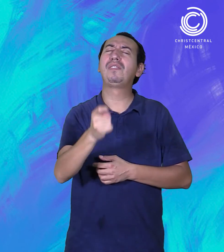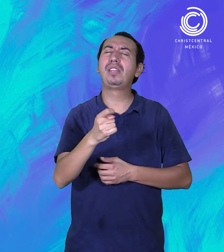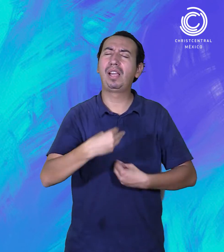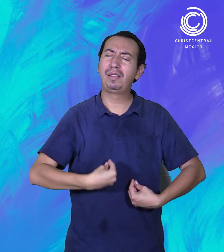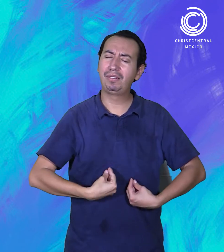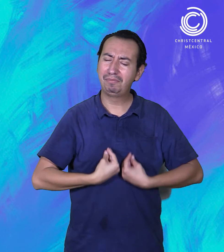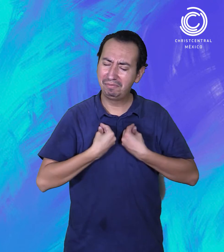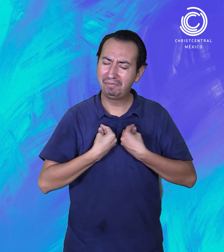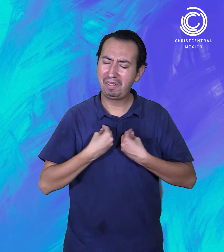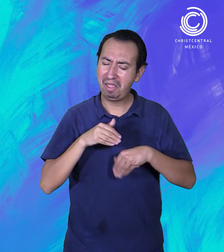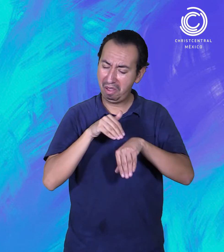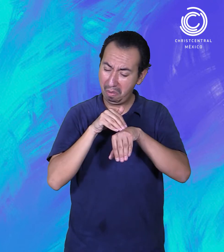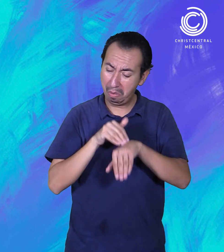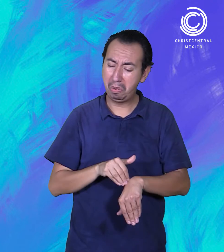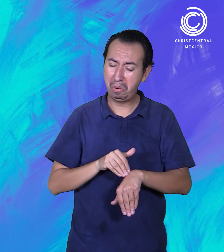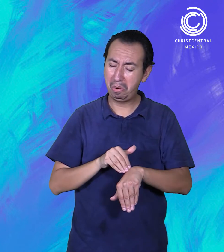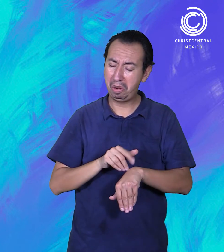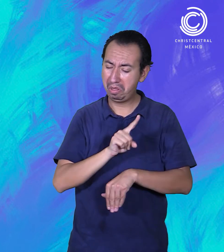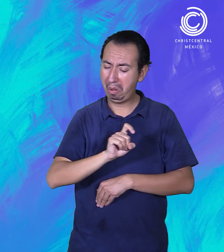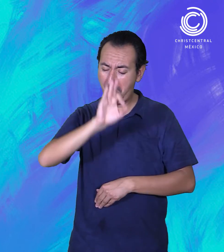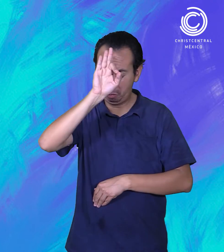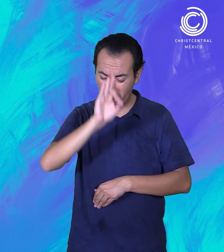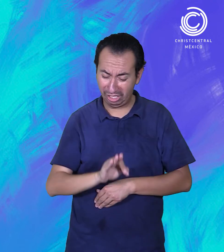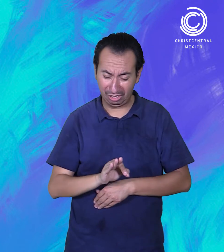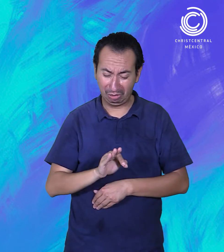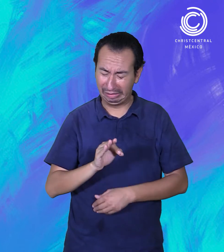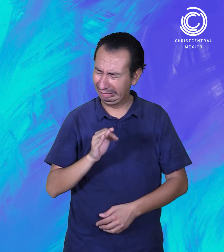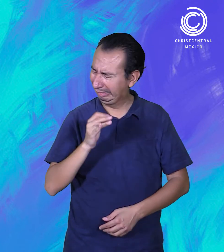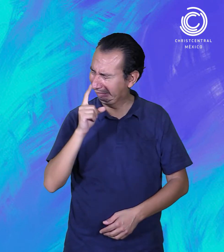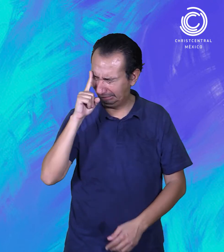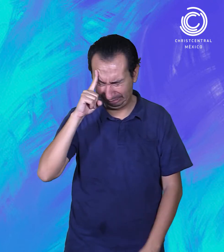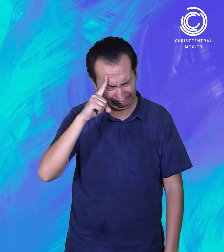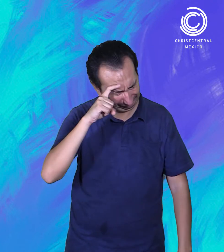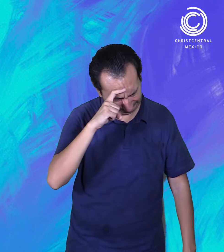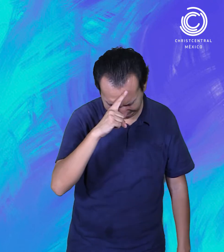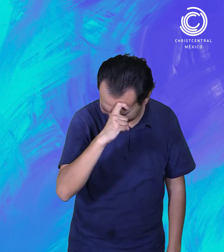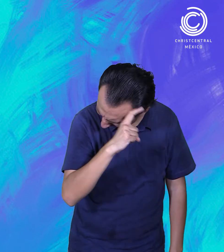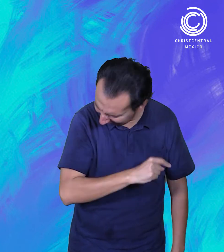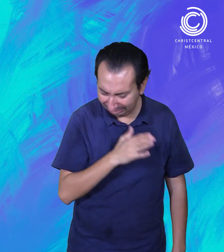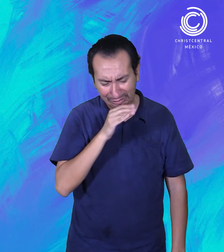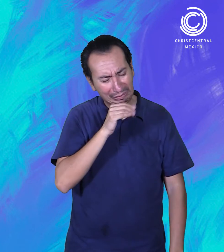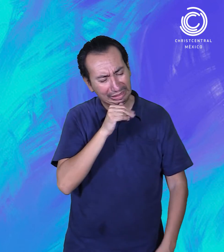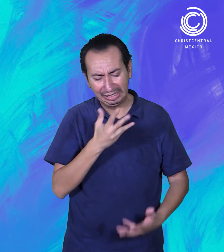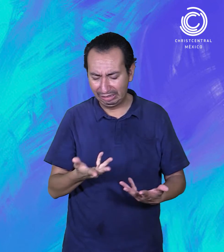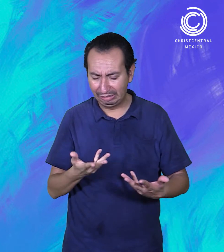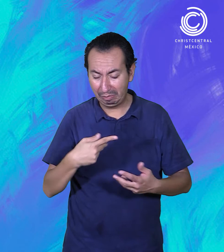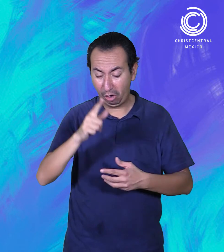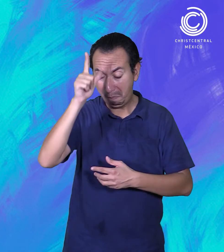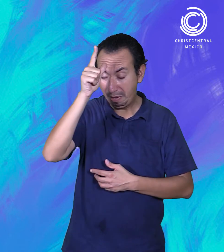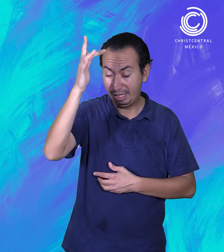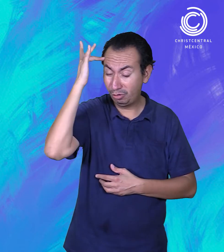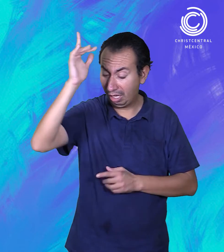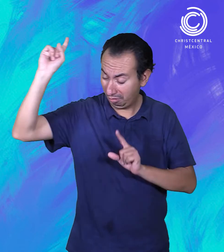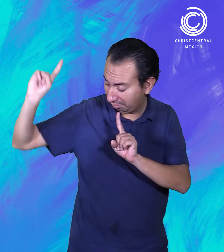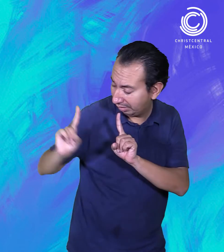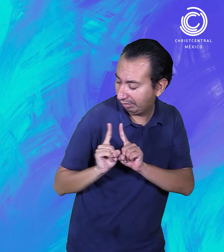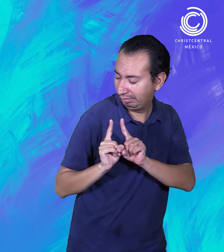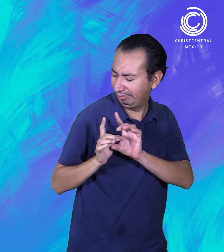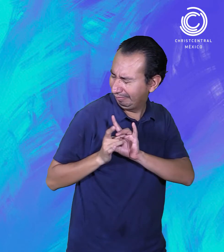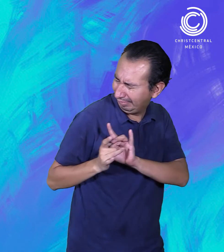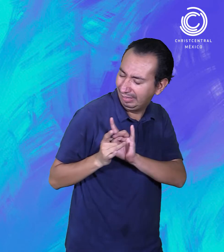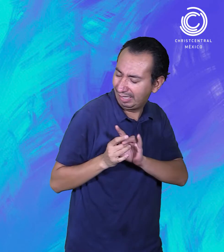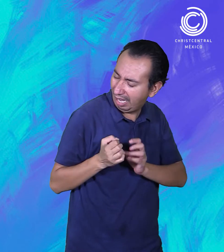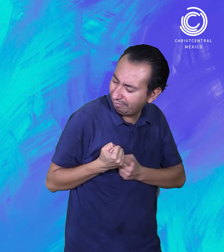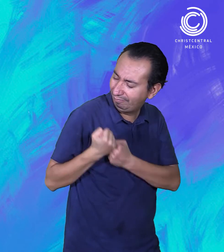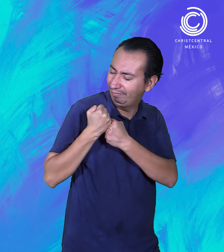vida y el estándar que tú has puesto delante de nosotros es imposible hacerlo sin tu ayuda, Espíritu Santo. Gracias por estar en medio de nosotros.